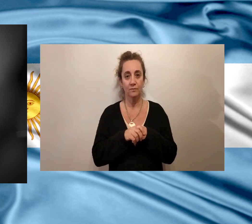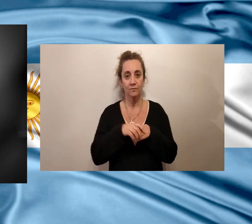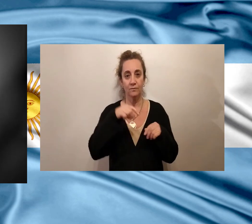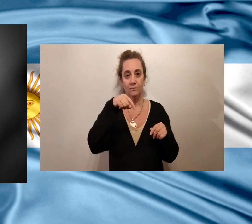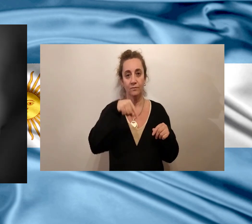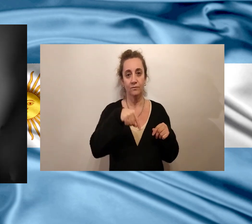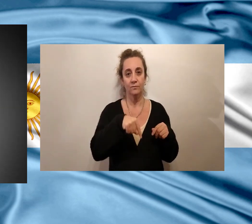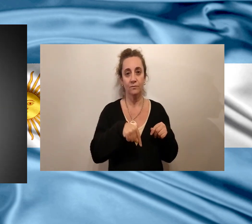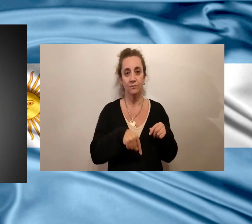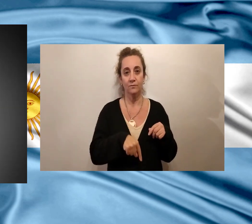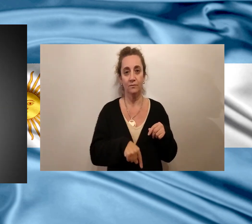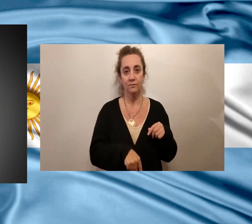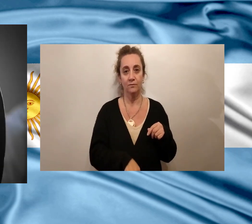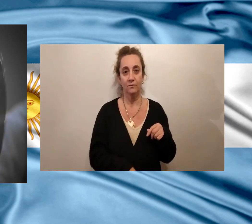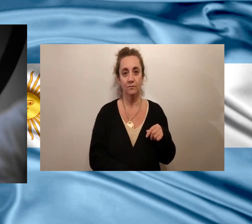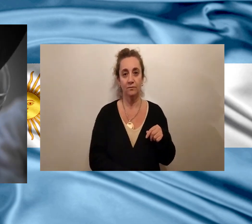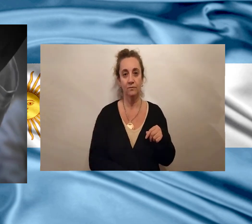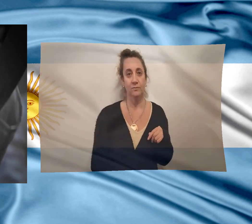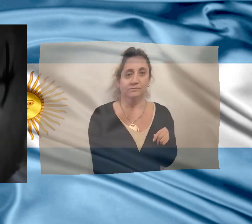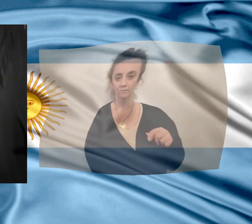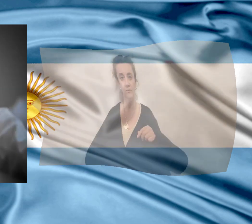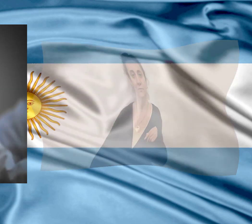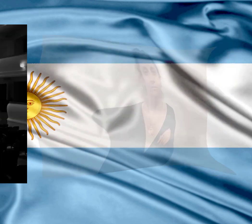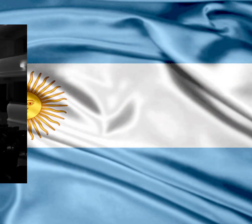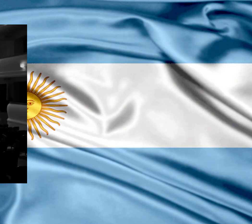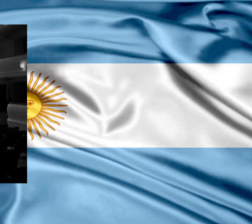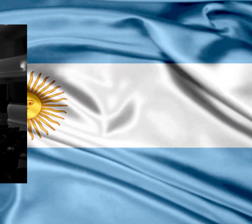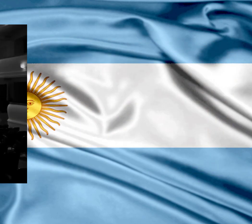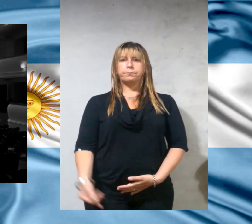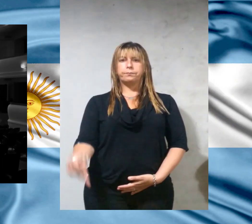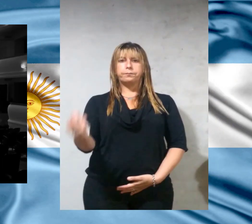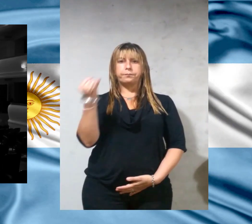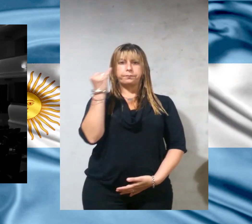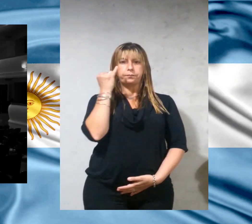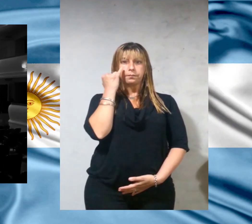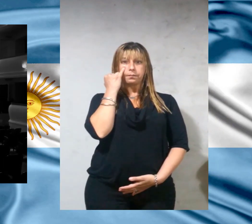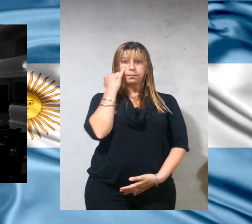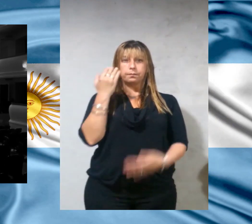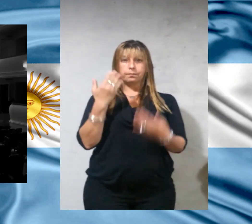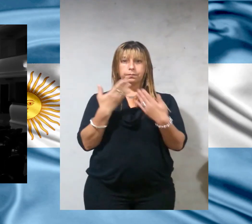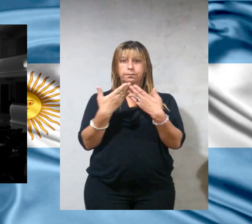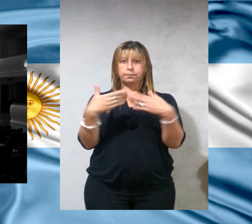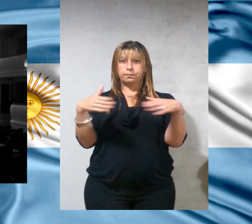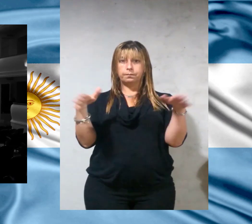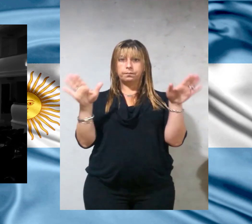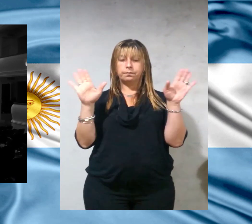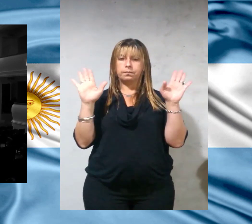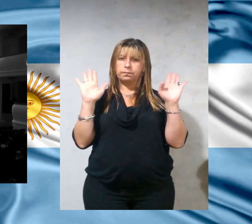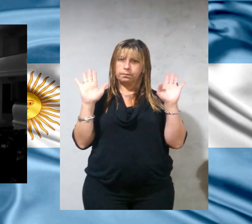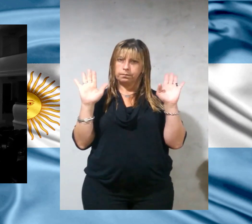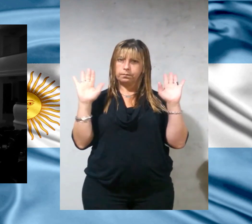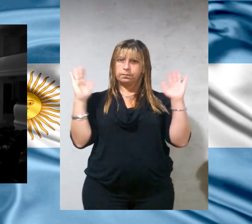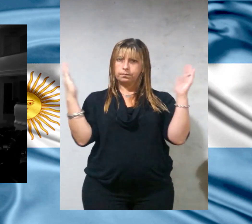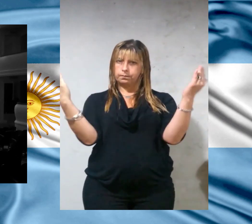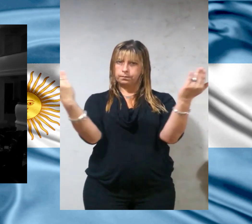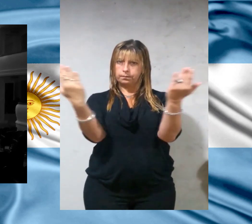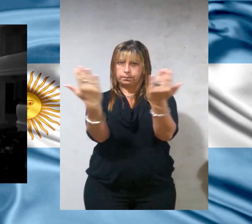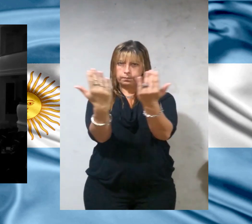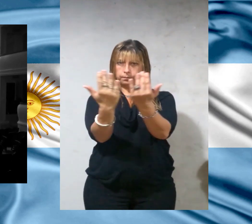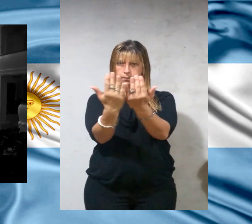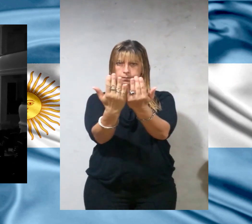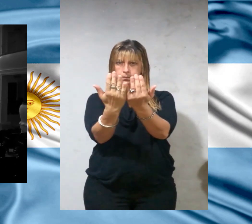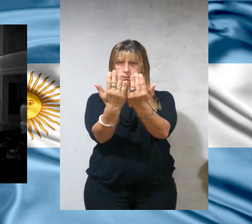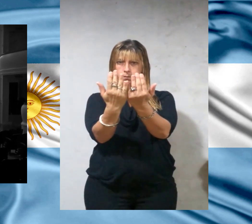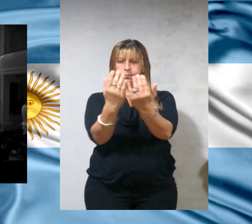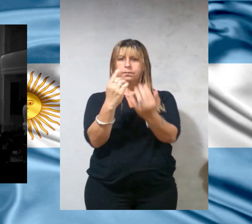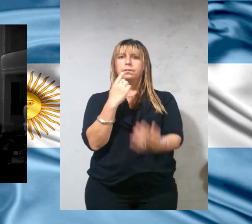provincias unidas del sur y los libres